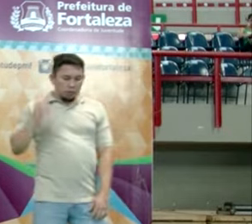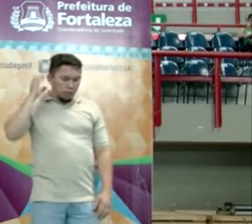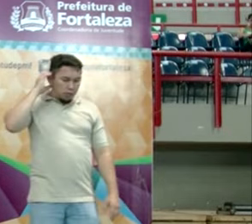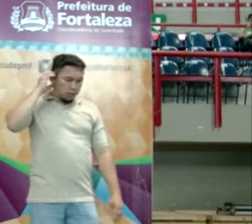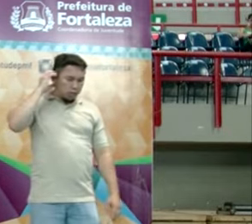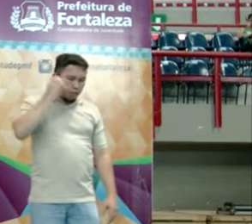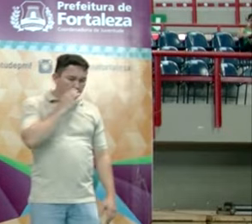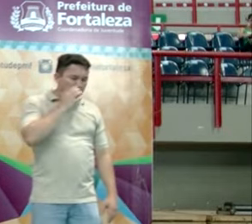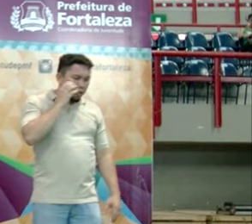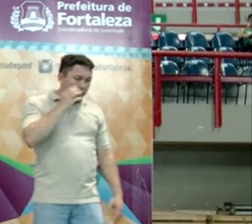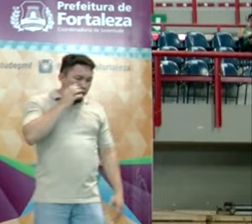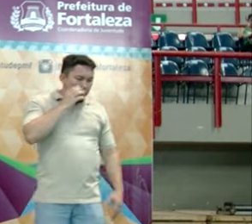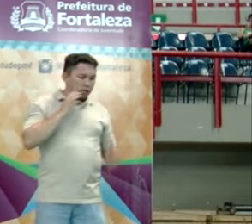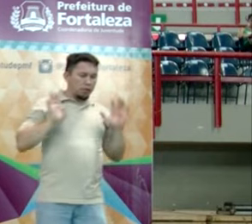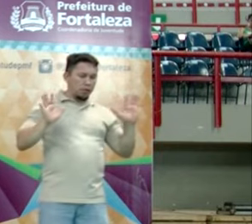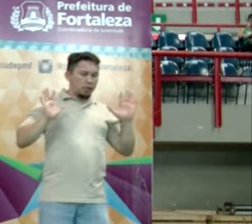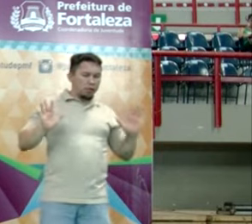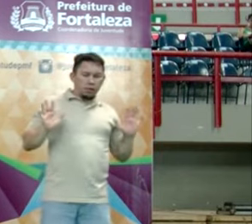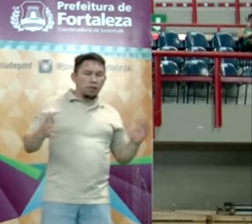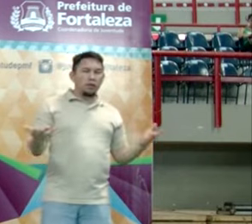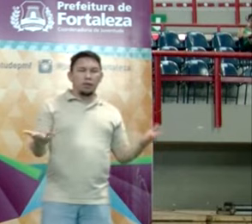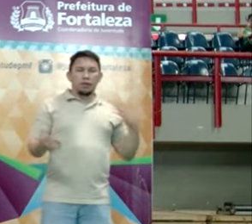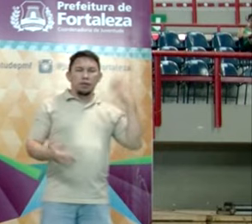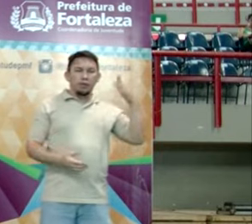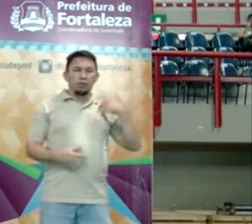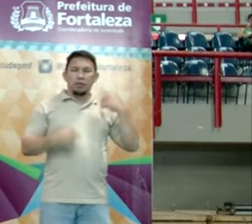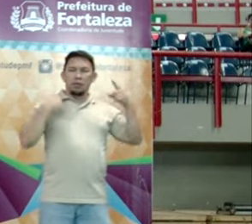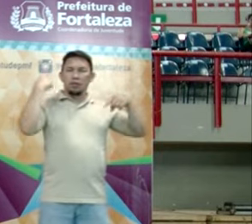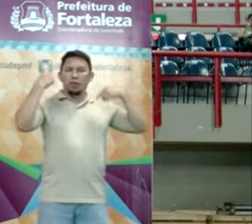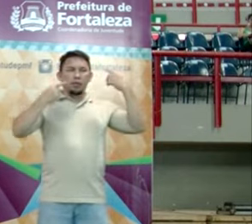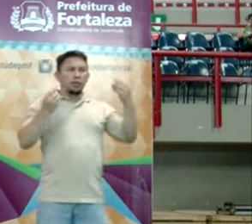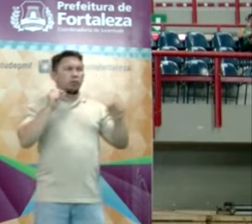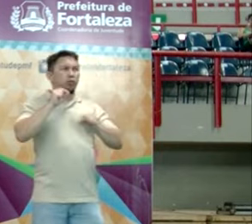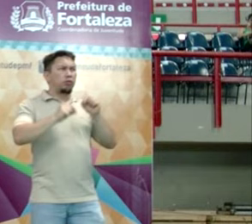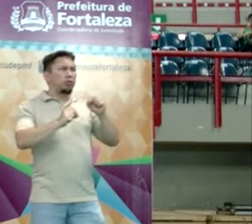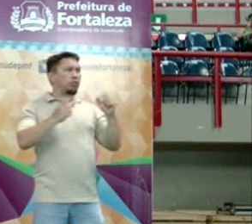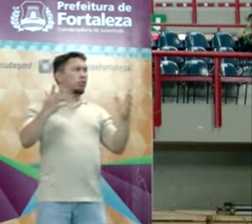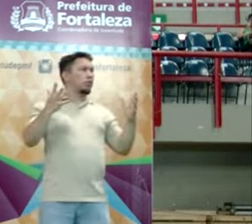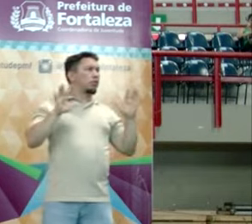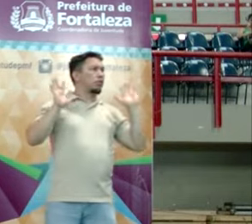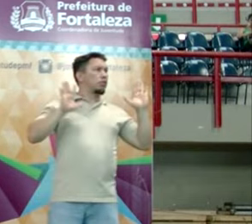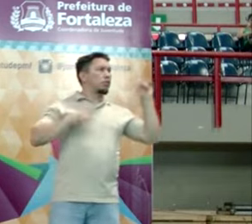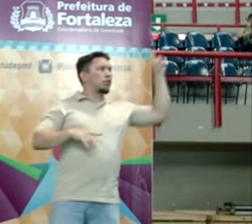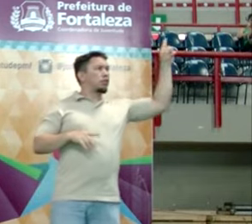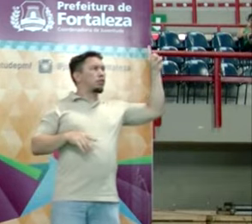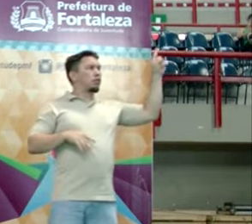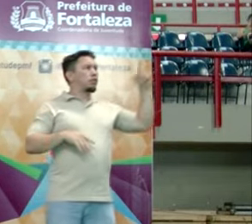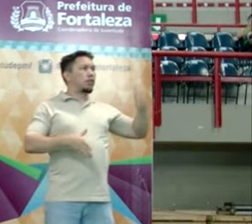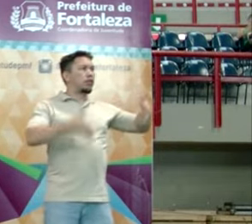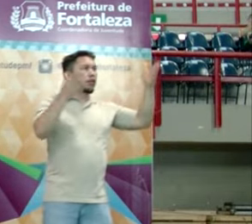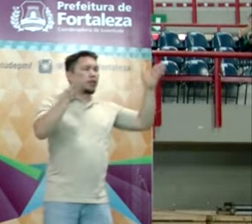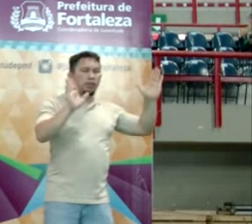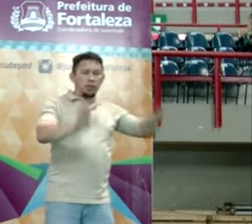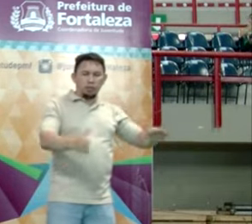pai, tchan, é o tchan, é o tchan. Aí o cara fica doido, diz, meu Deus, estão dançando o tchan lá na torre?